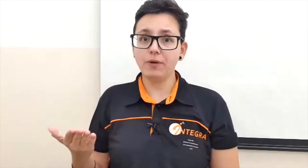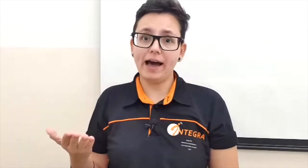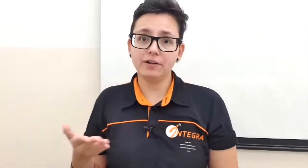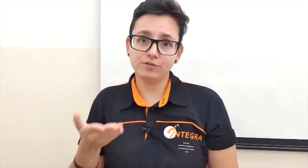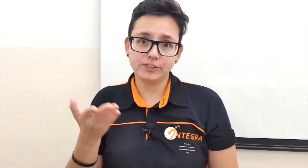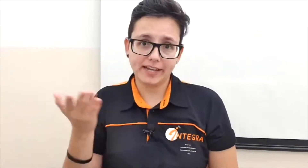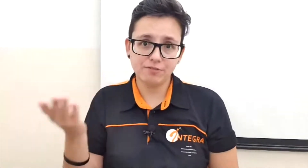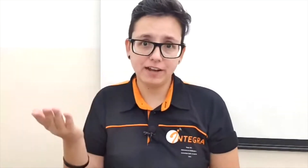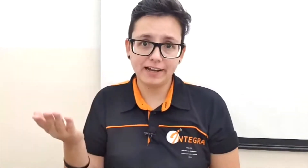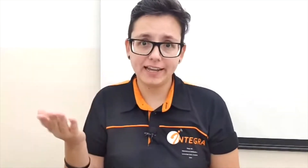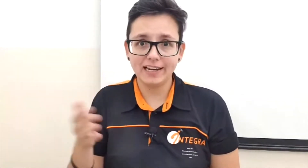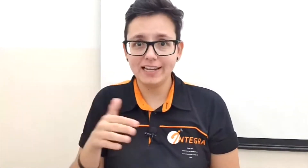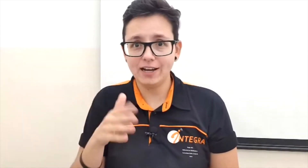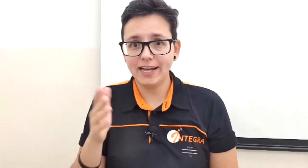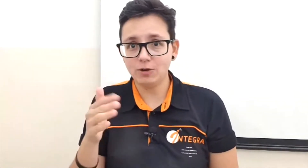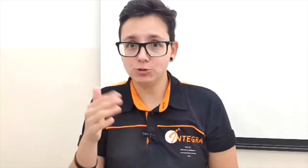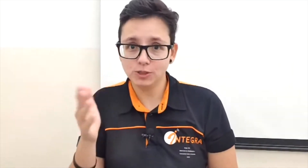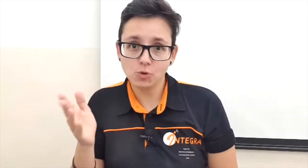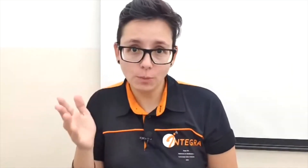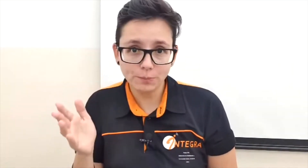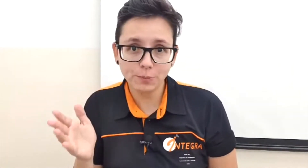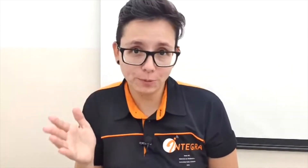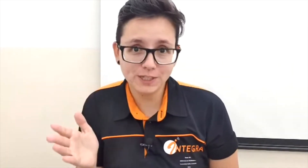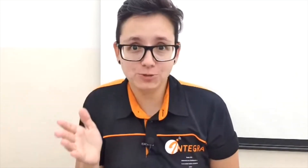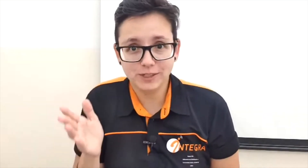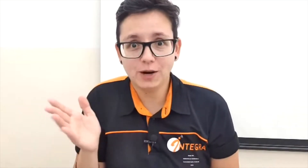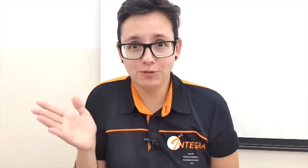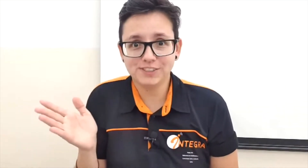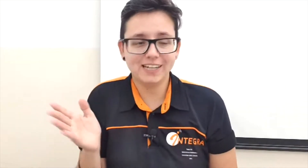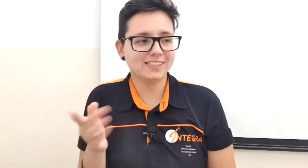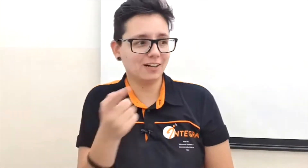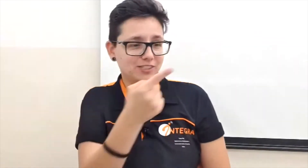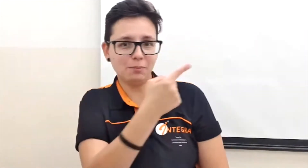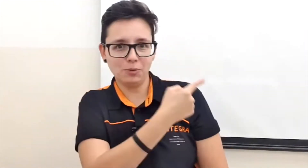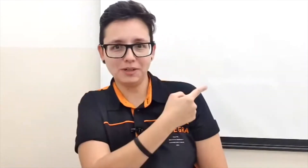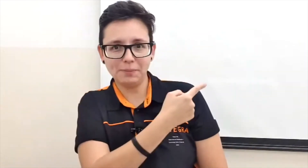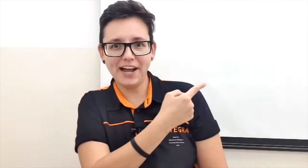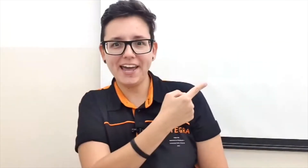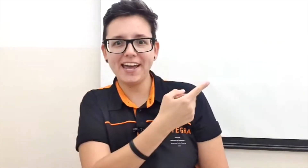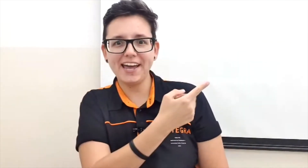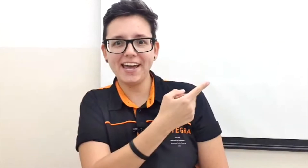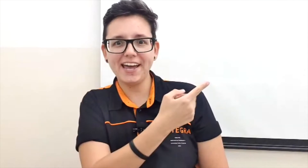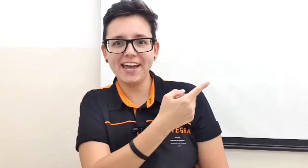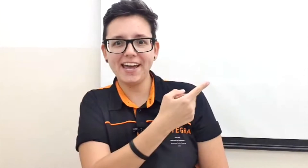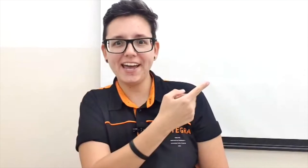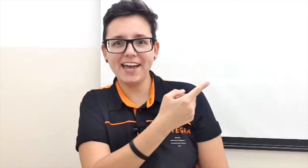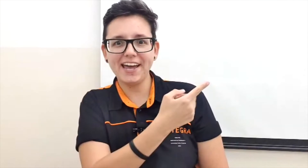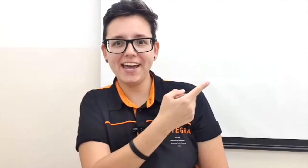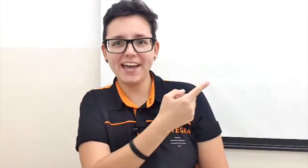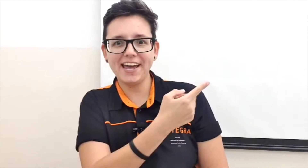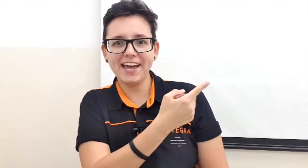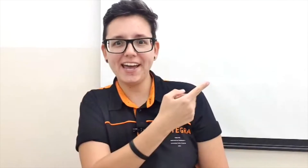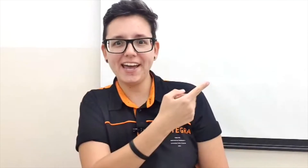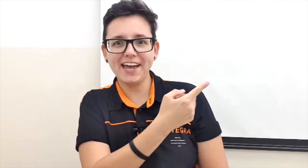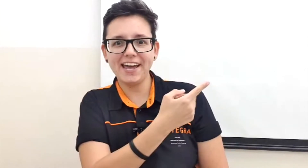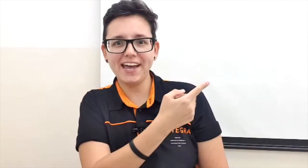lado, você quer falar que ele é o seu compromisso não oficializado, você aponta para ele, tá? Então, você aponta para alguém aí.